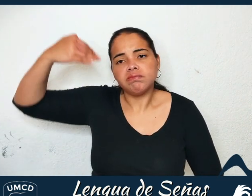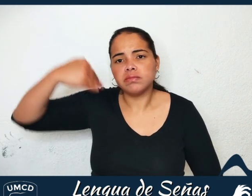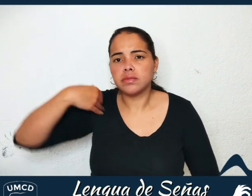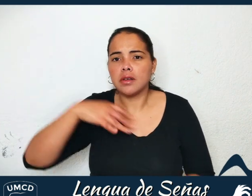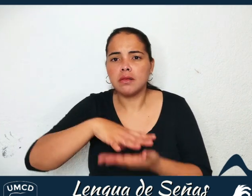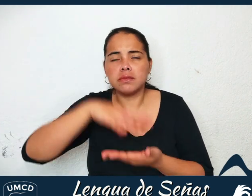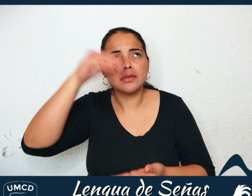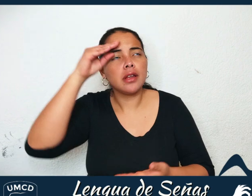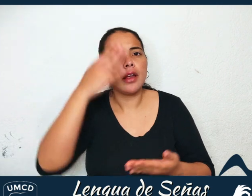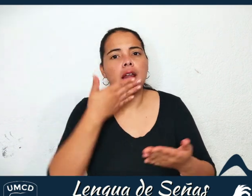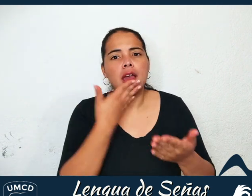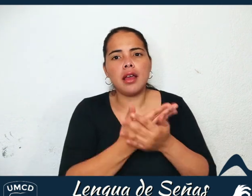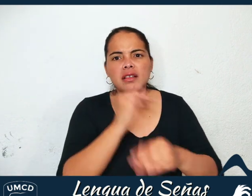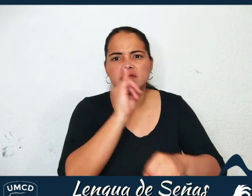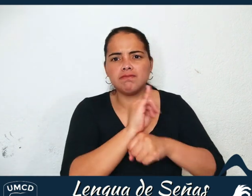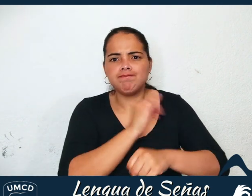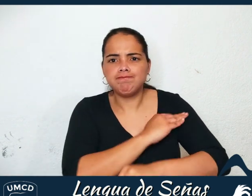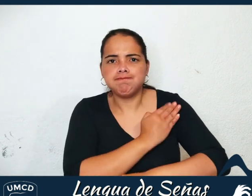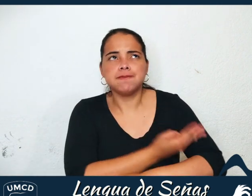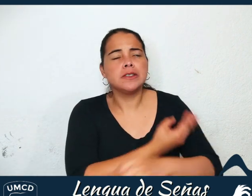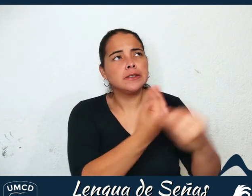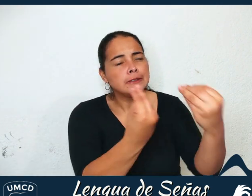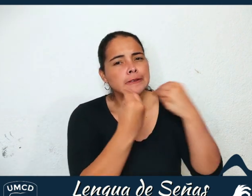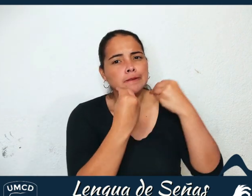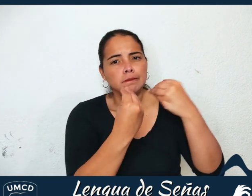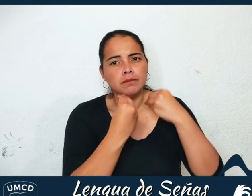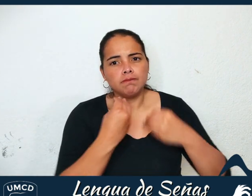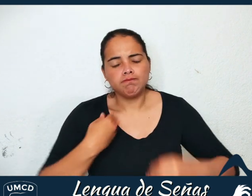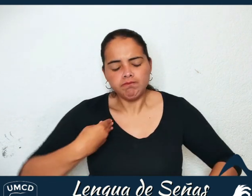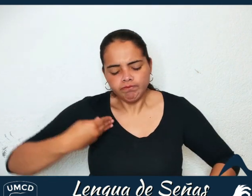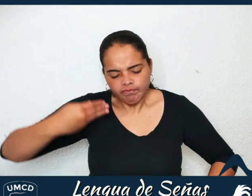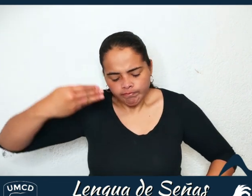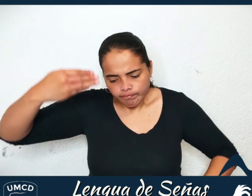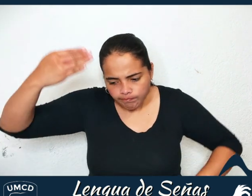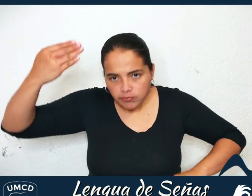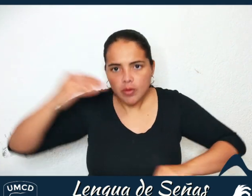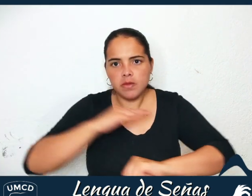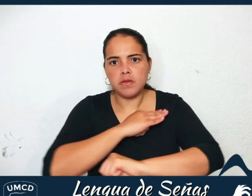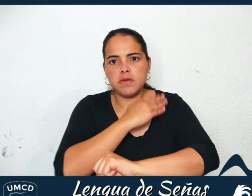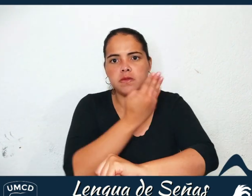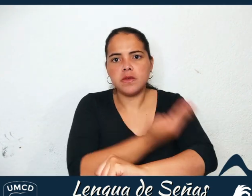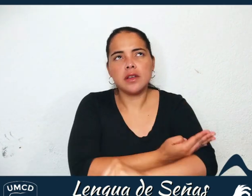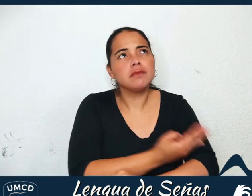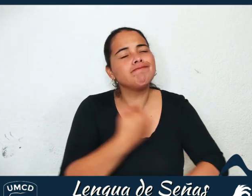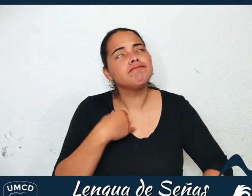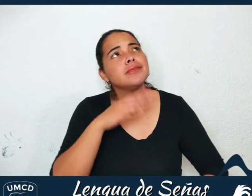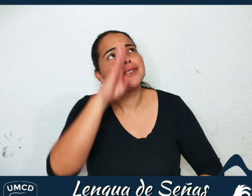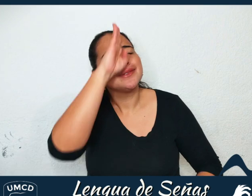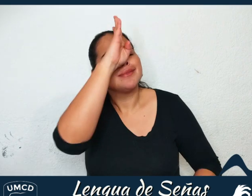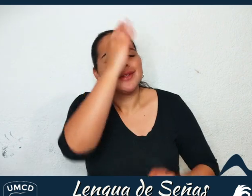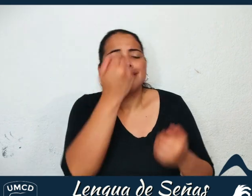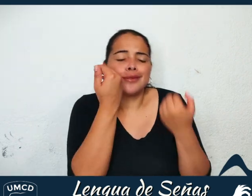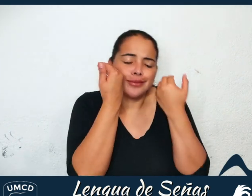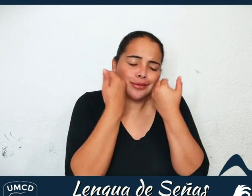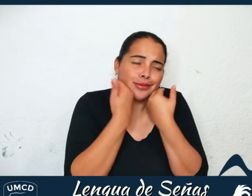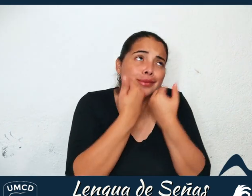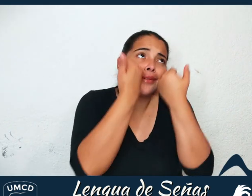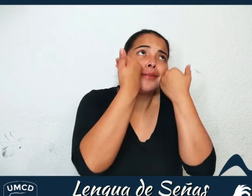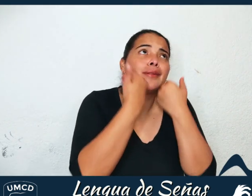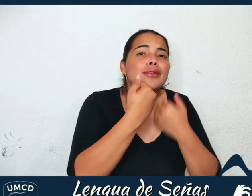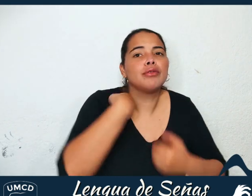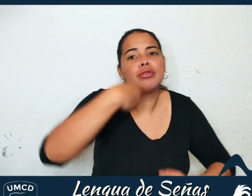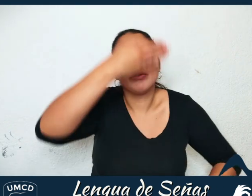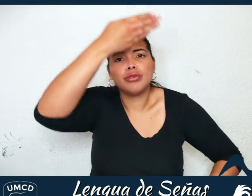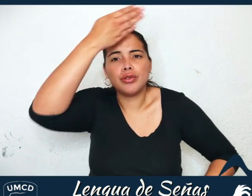ayuda de la iglesia y de una relación profunda con Dios, a encontrar consuelo y a mantenerse firme